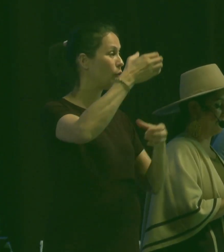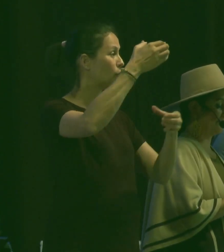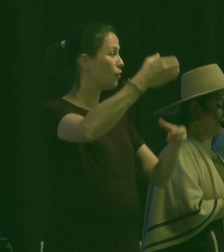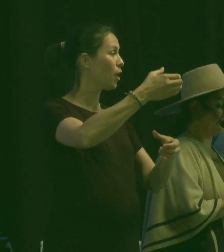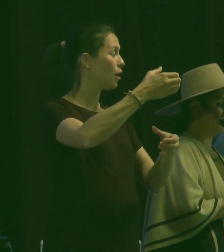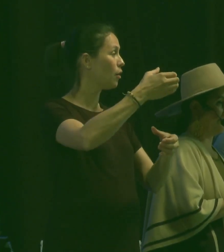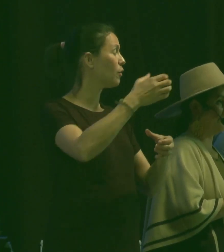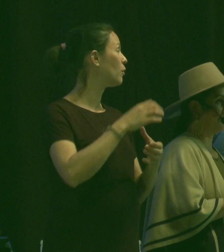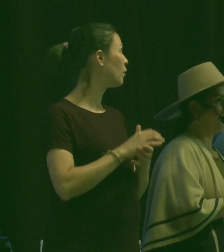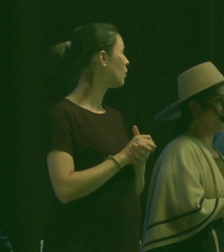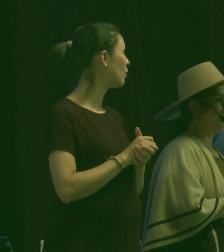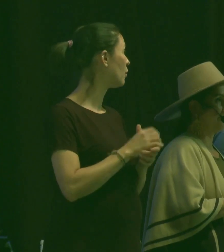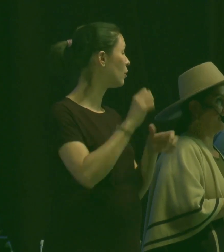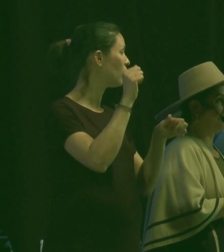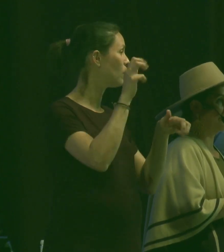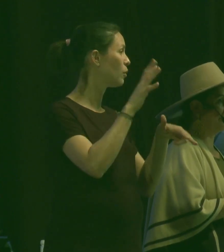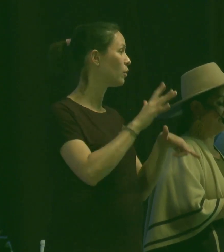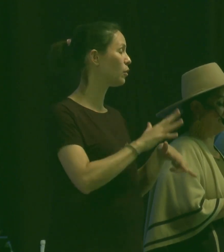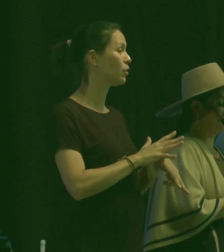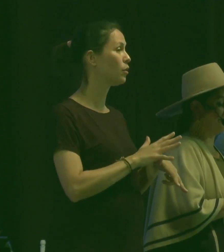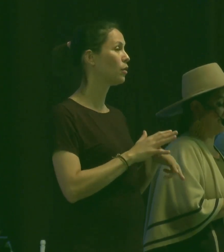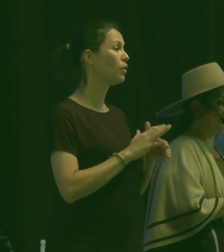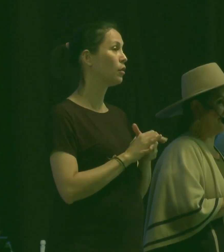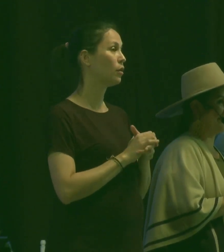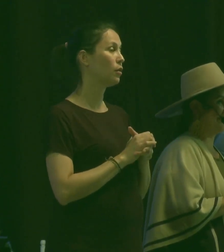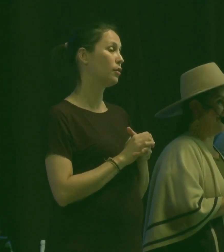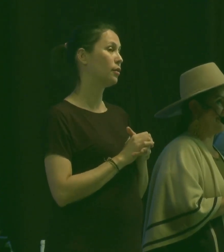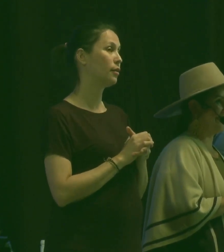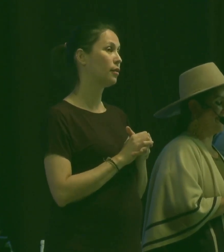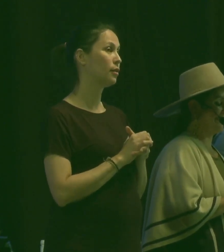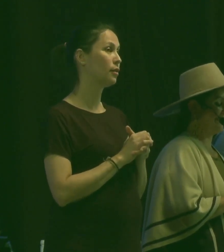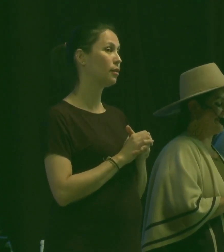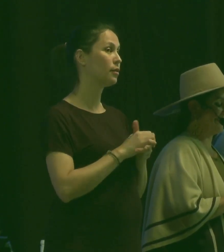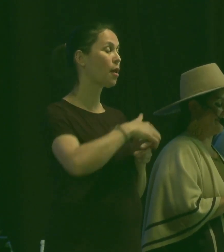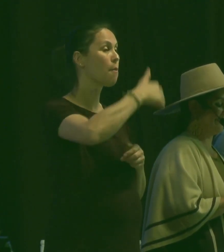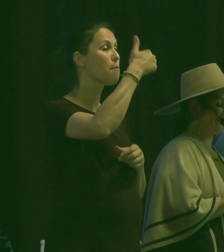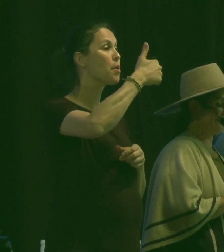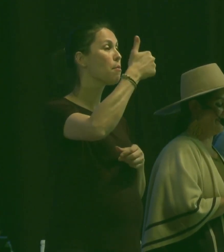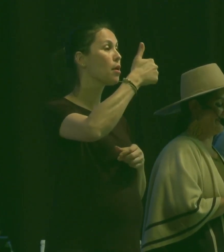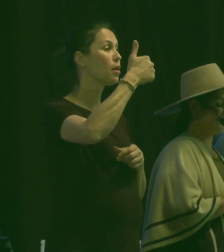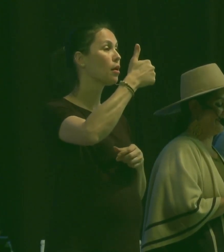E o primeiro lugar vai para...